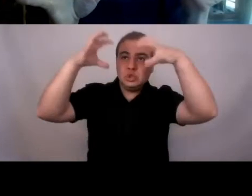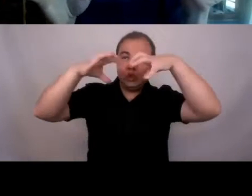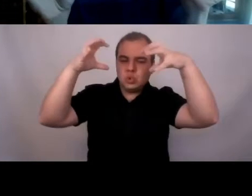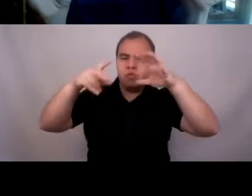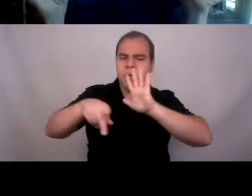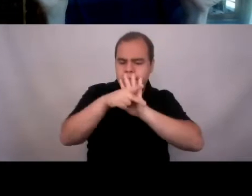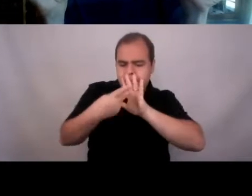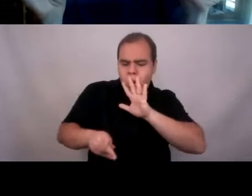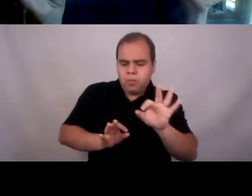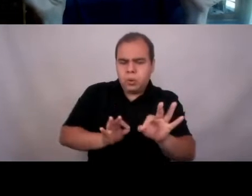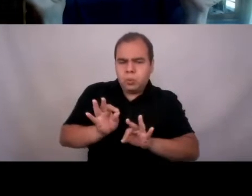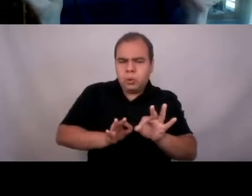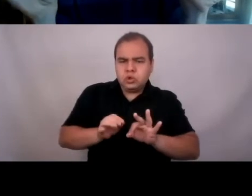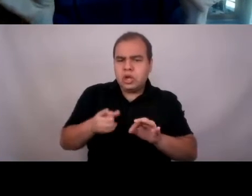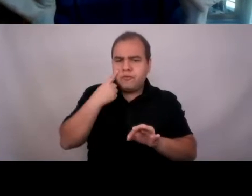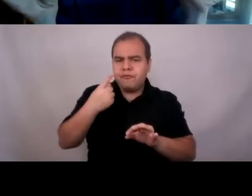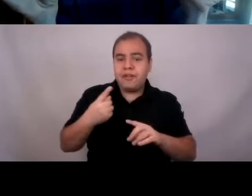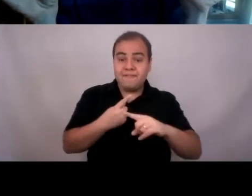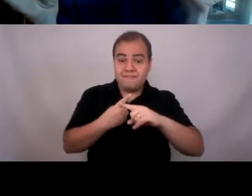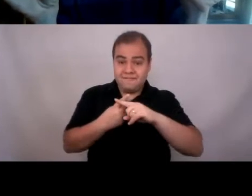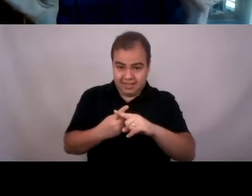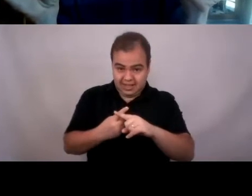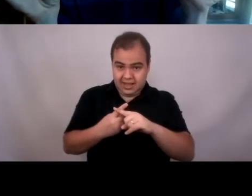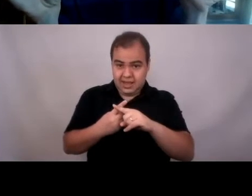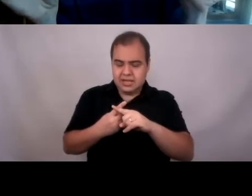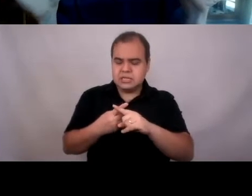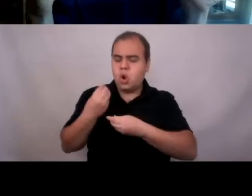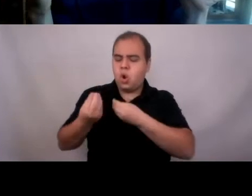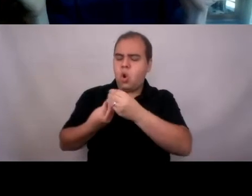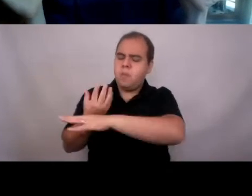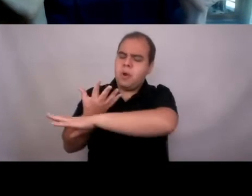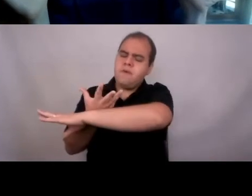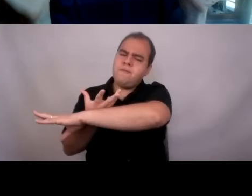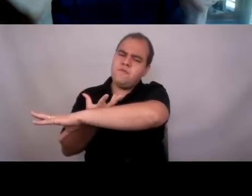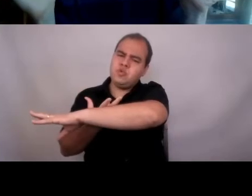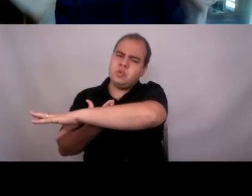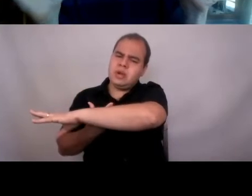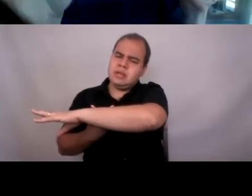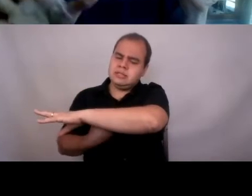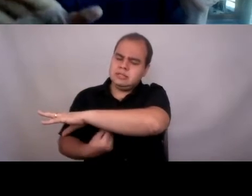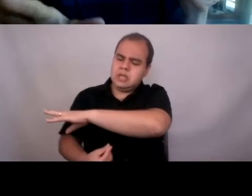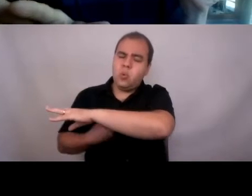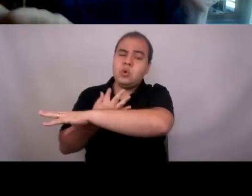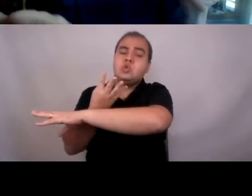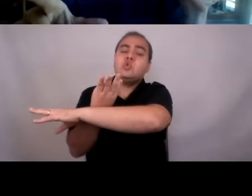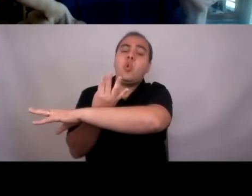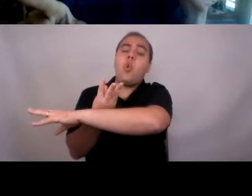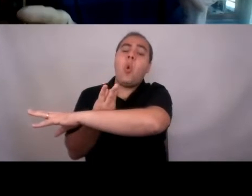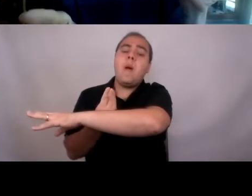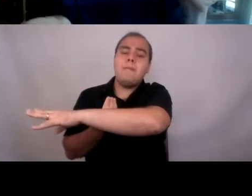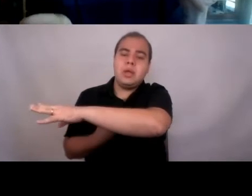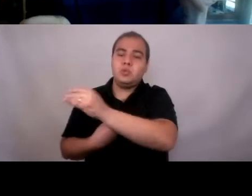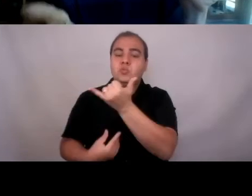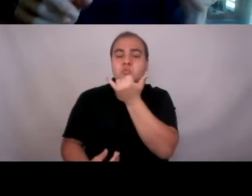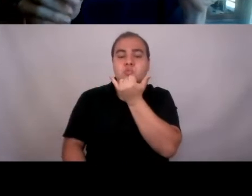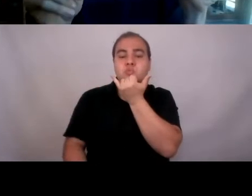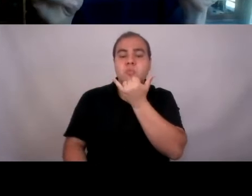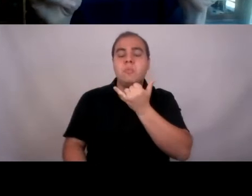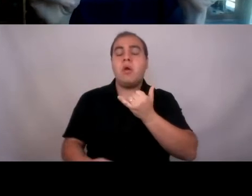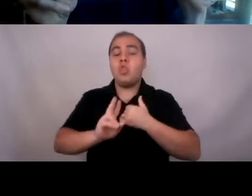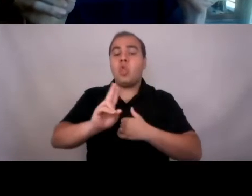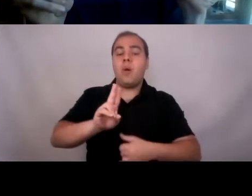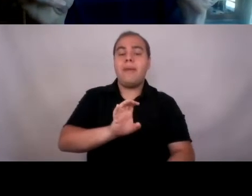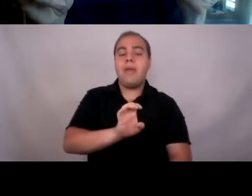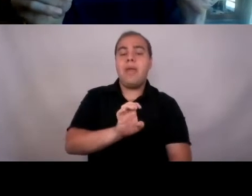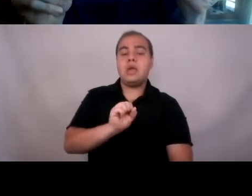pouco mais sobre isso, vezes o coeficiente de infiltração, ou o coeficiente de escoamento, desculpa, não é coeficiente de infiltração aqui, é